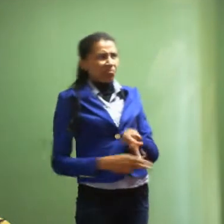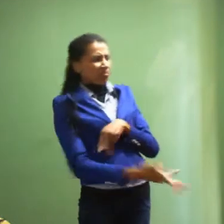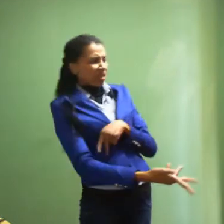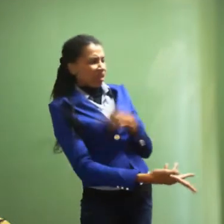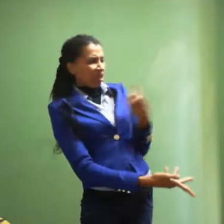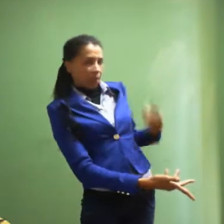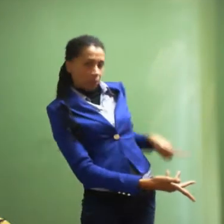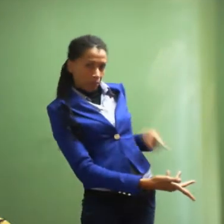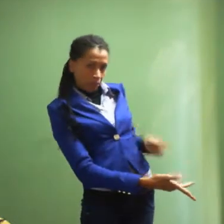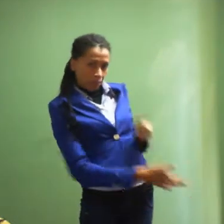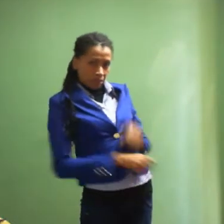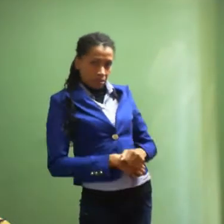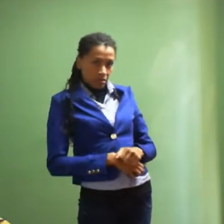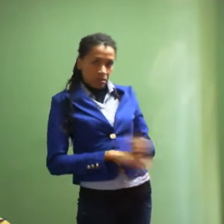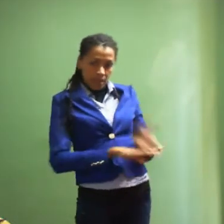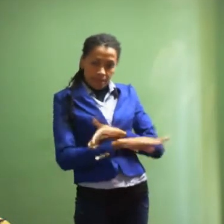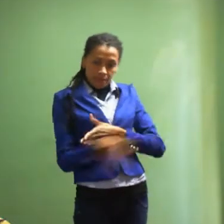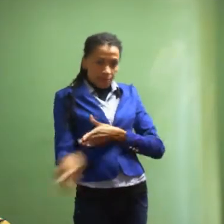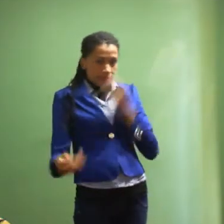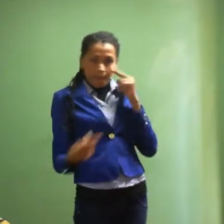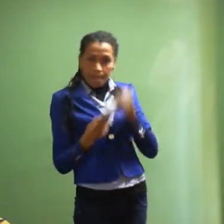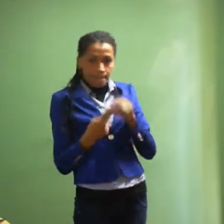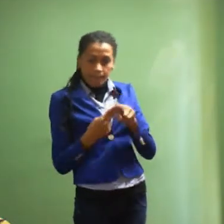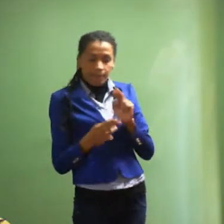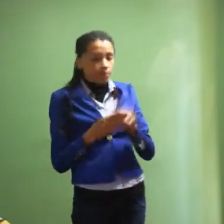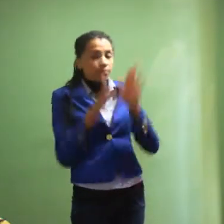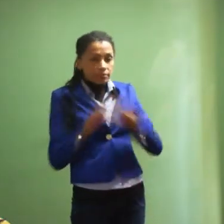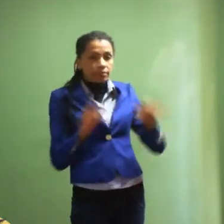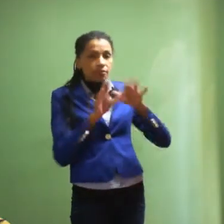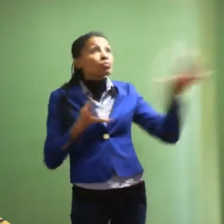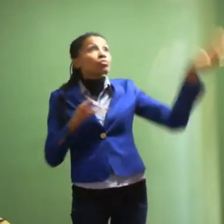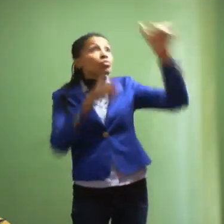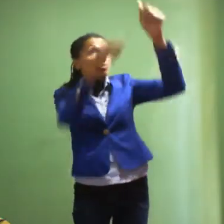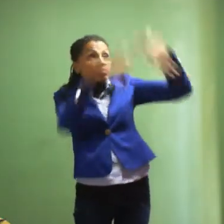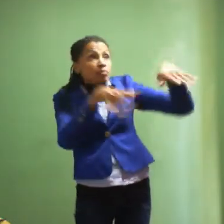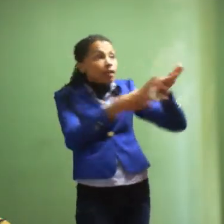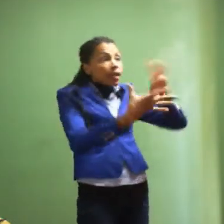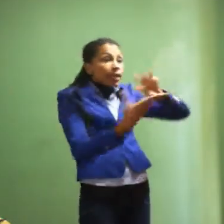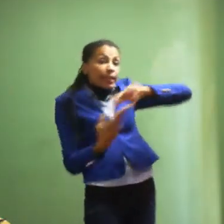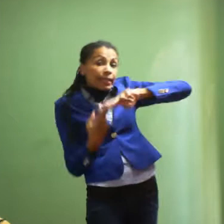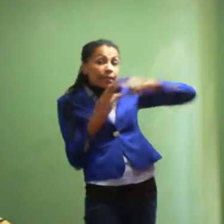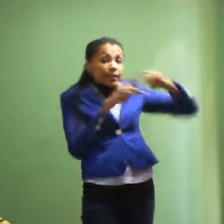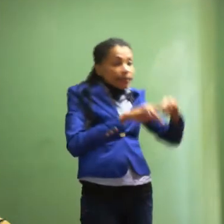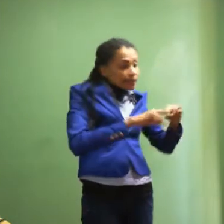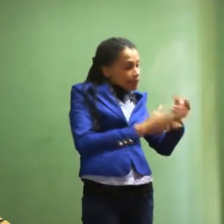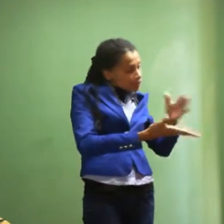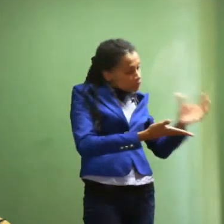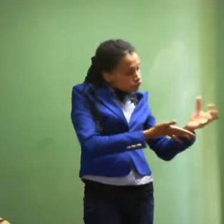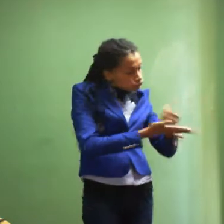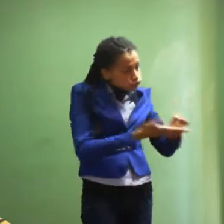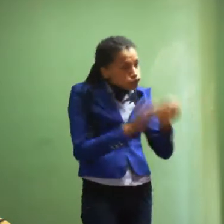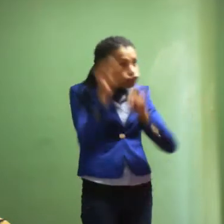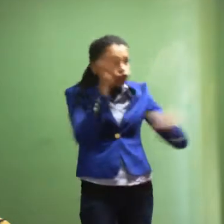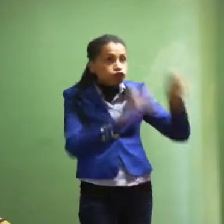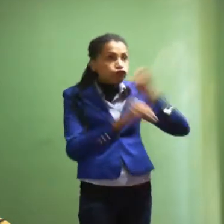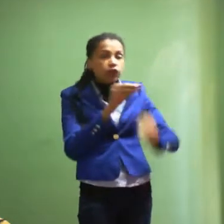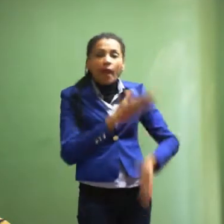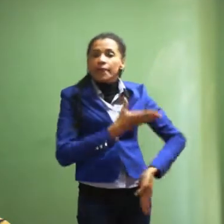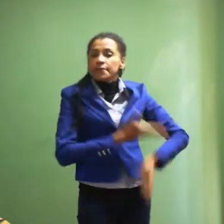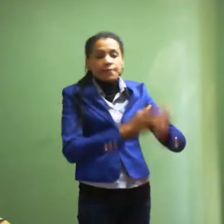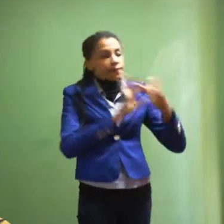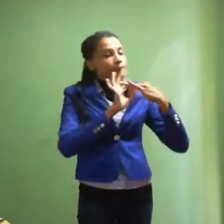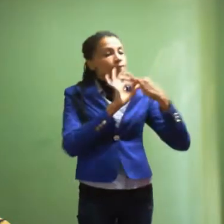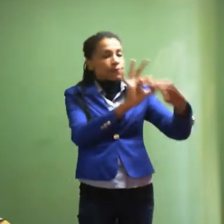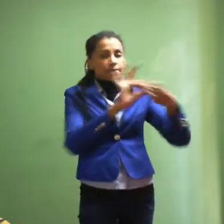noche a la mañana y sin saber cuál es el antecedente de ese escrito, porque es importante que lo trabajemos desde sus